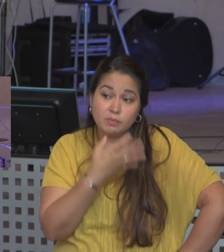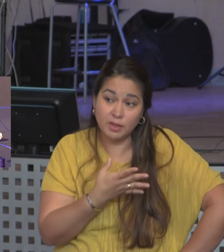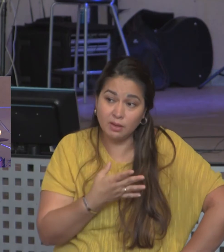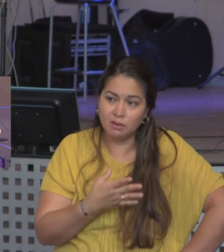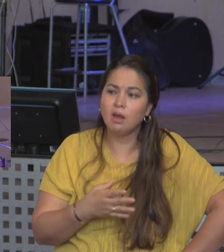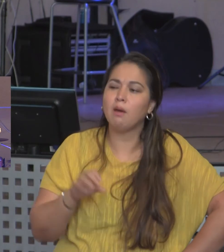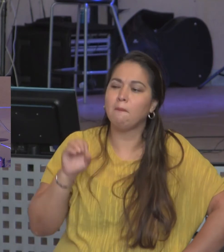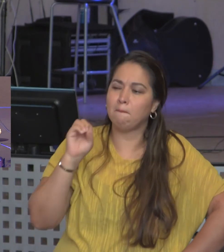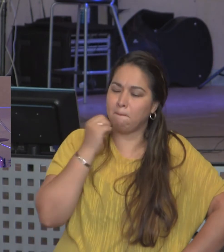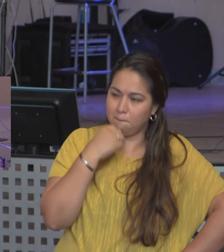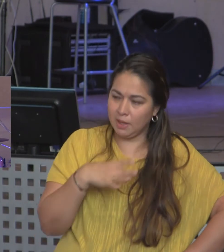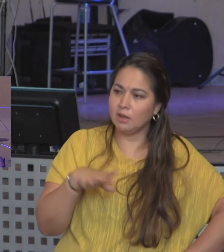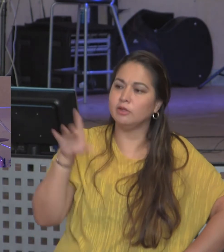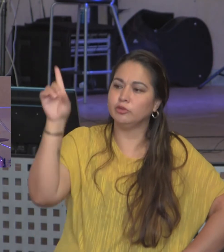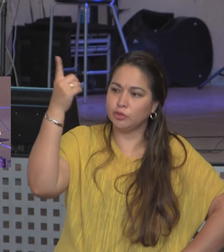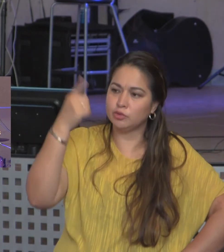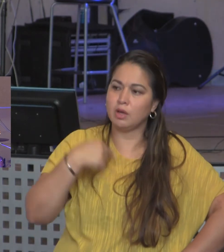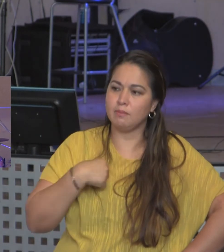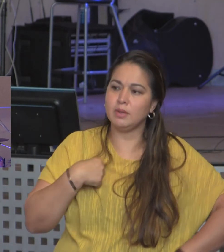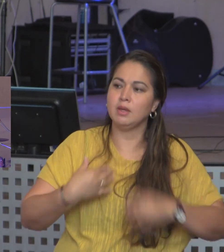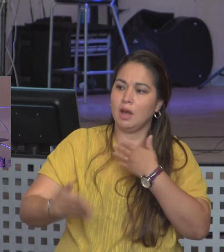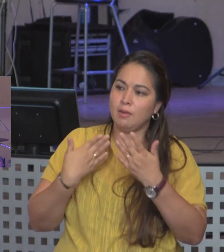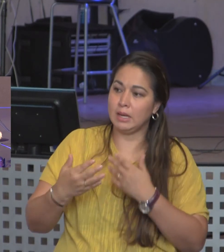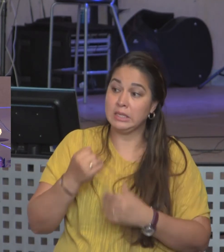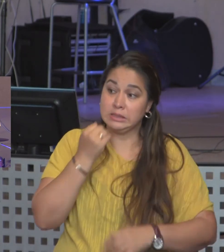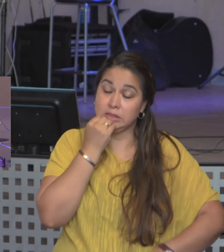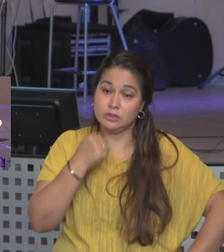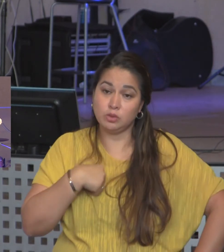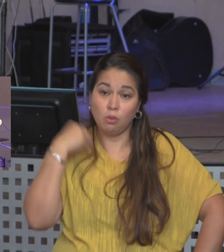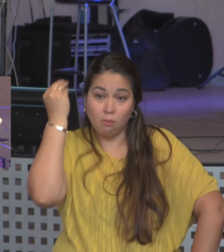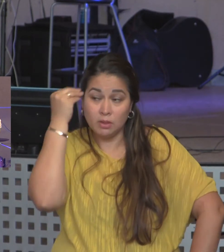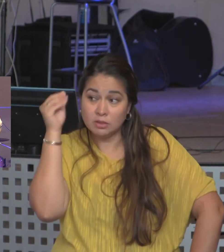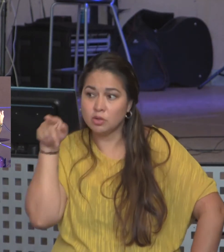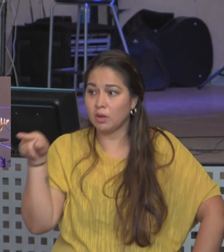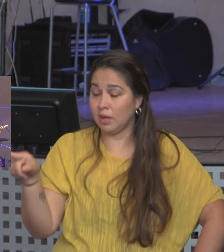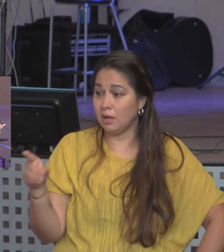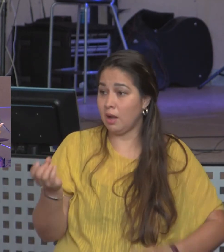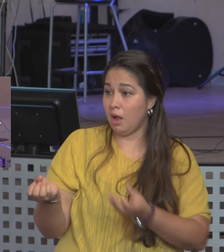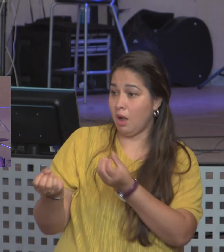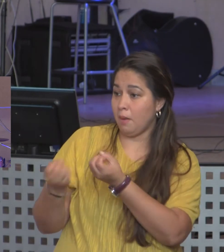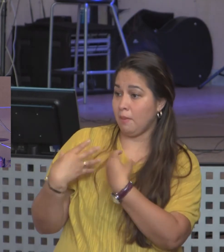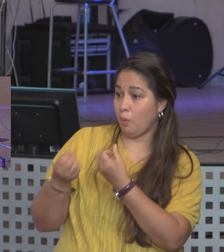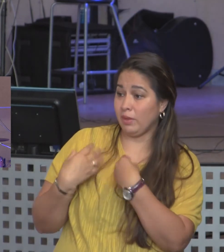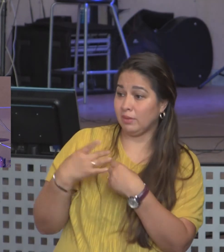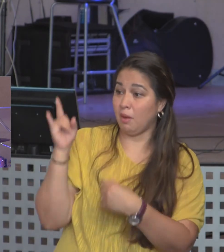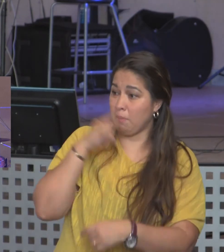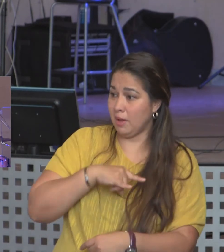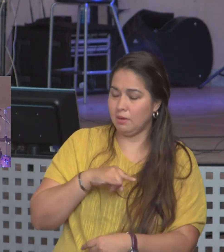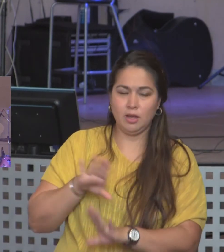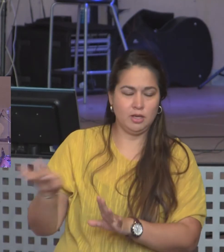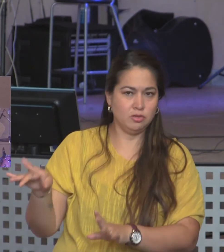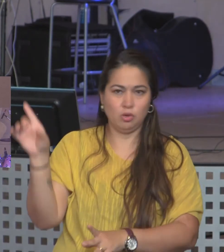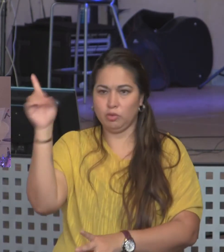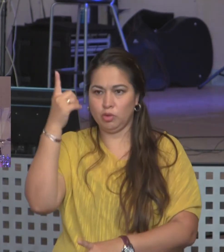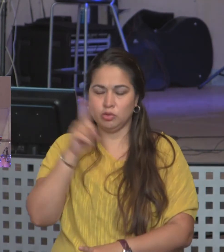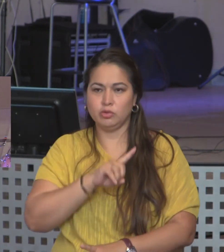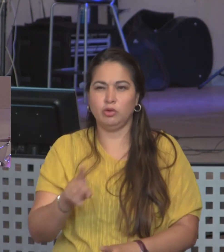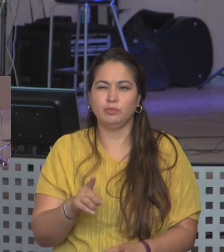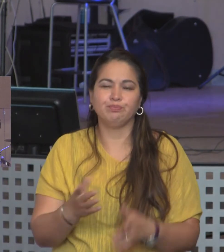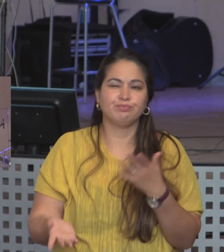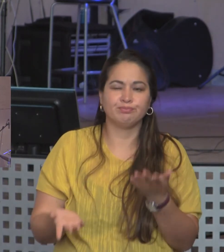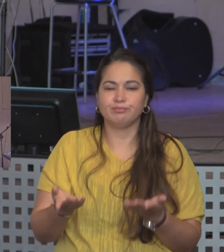Jesucristo me va a hablar en el día de hoy. Jesucristo, porque lo otro ya parte de una duda. Esto parte de